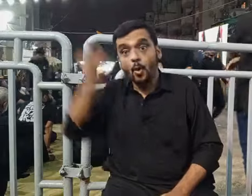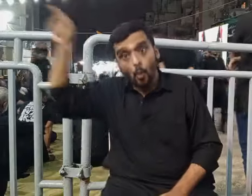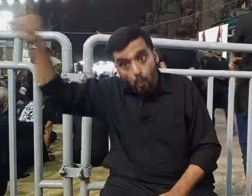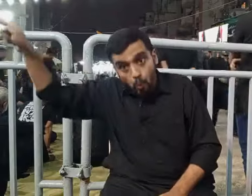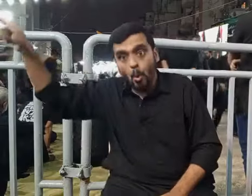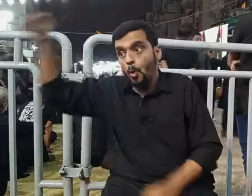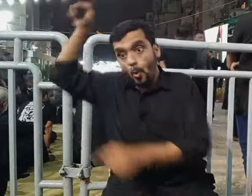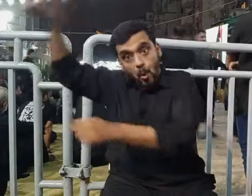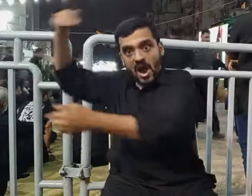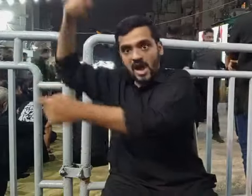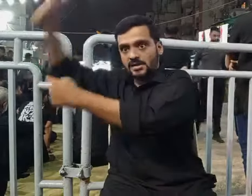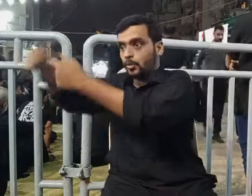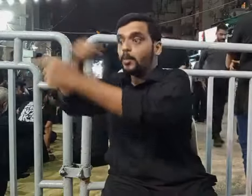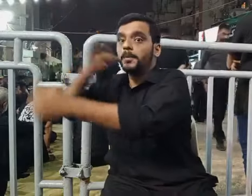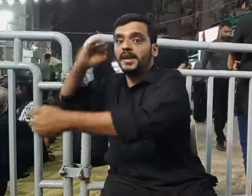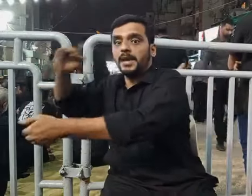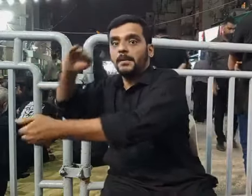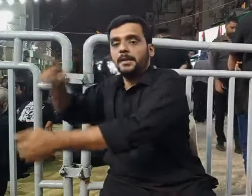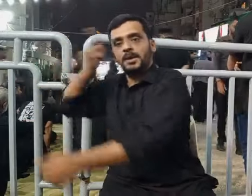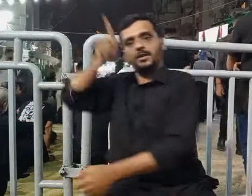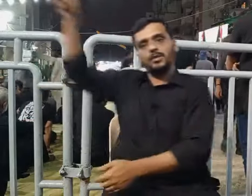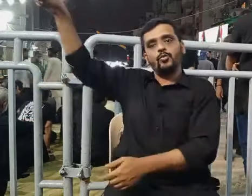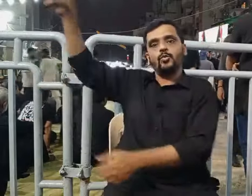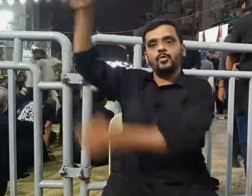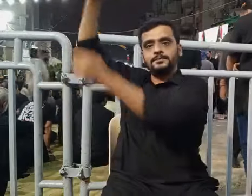اب لقب چوری کرنا تو پرانی سنت ہے،